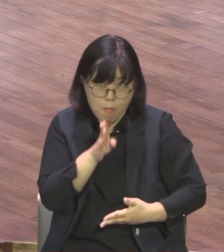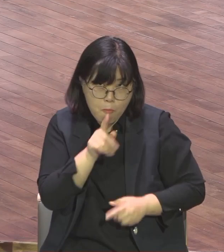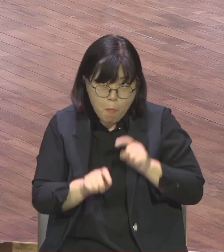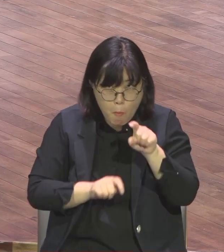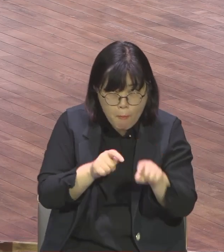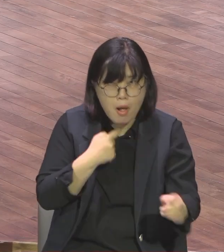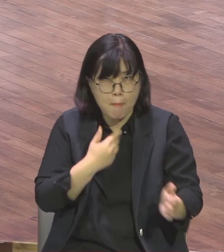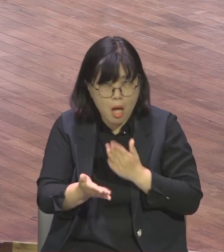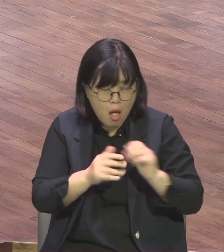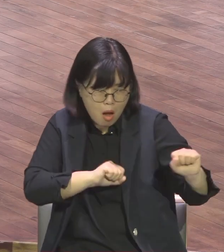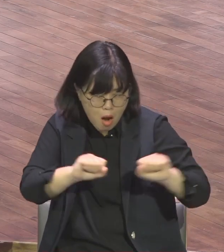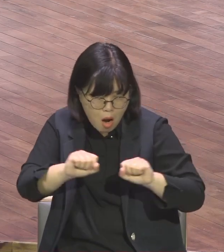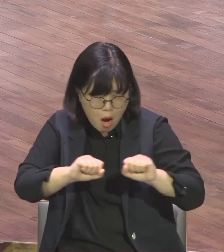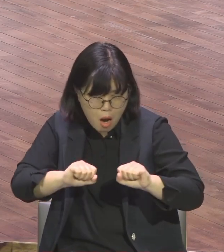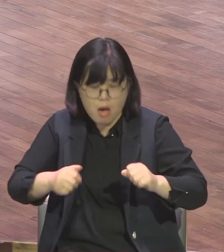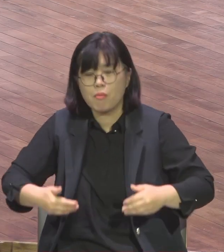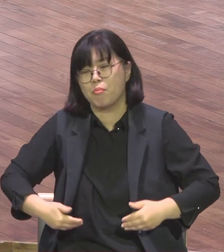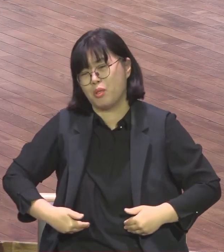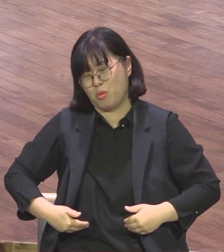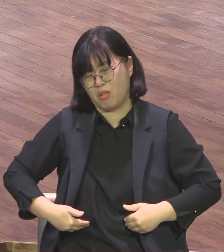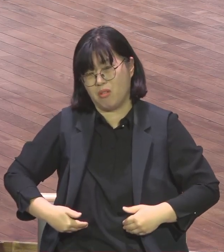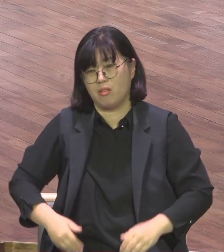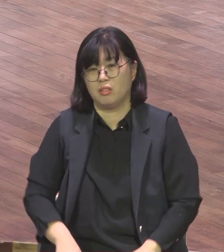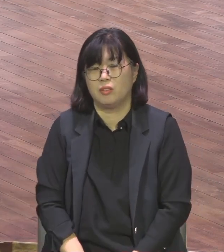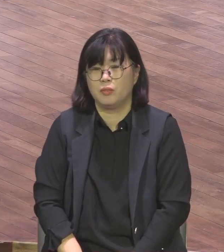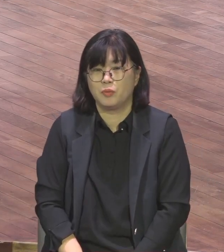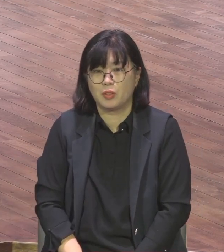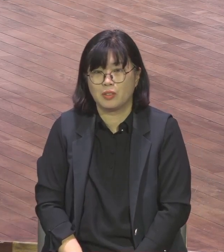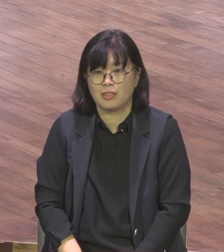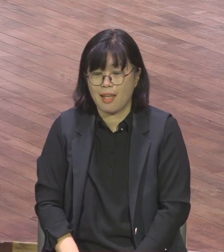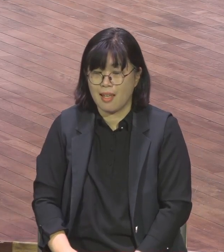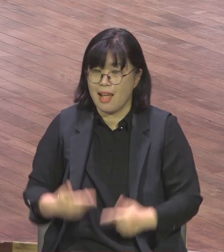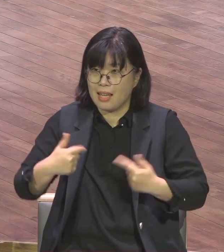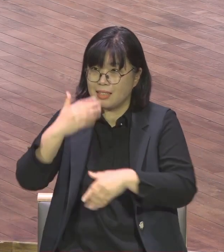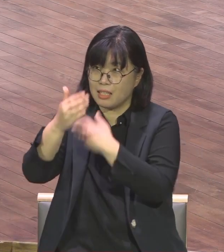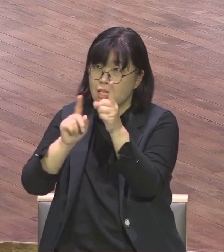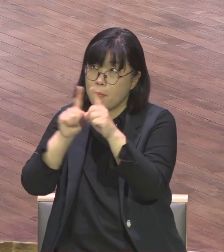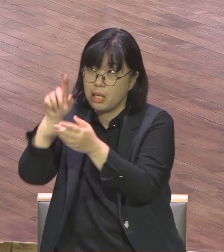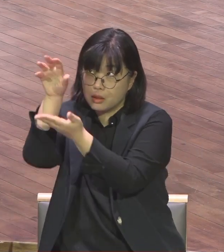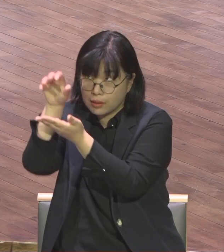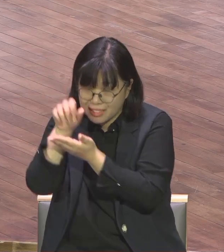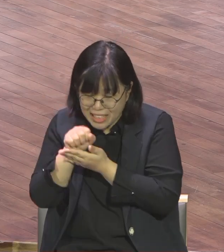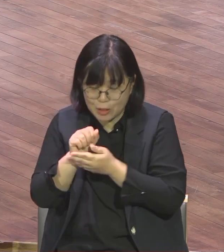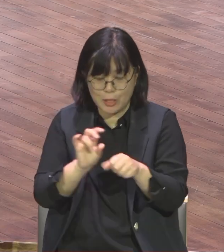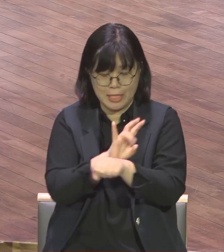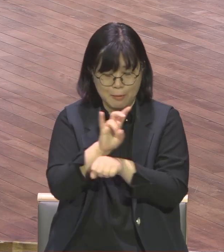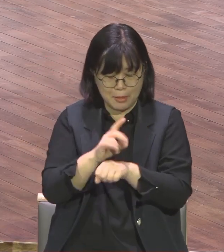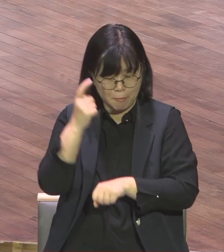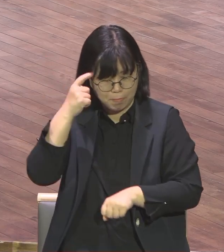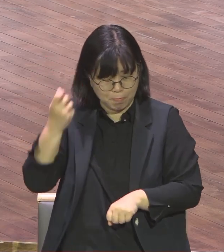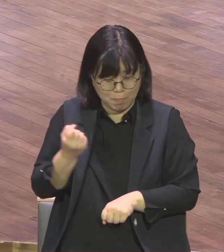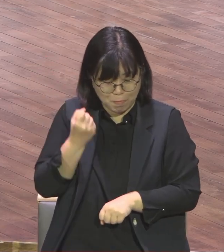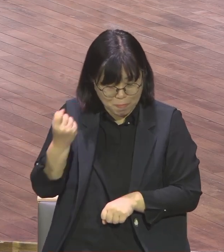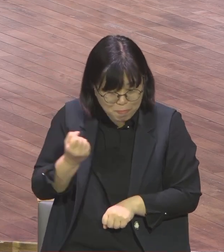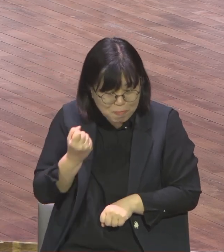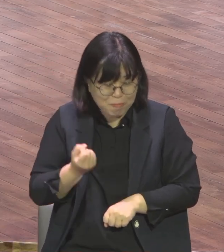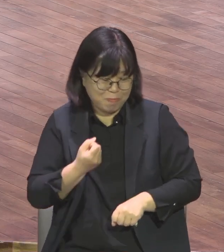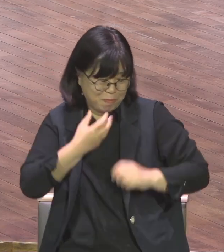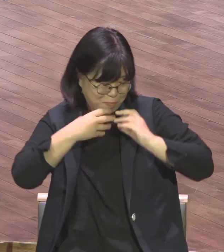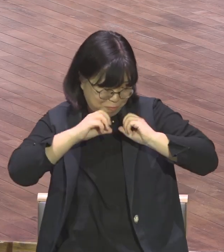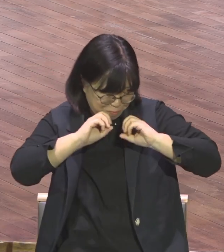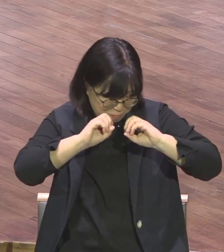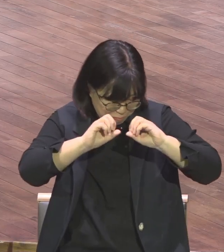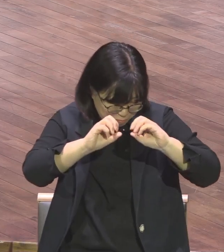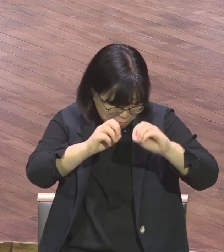하나님의 산역사를 체험하는 25 영혼의 이 기도망대를 체험해서 하나님 앞에서 최고로 인정받는